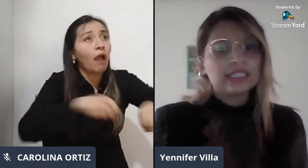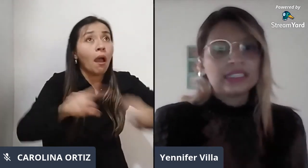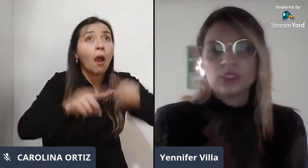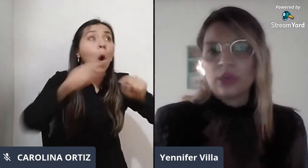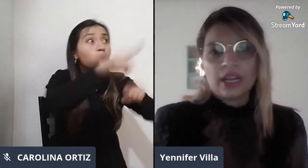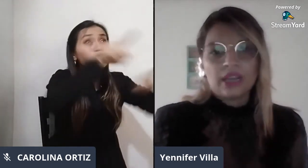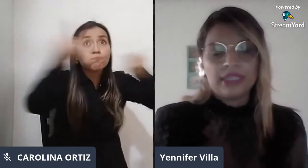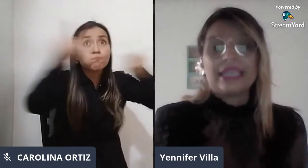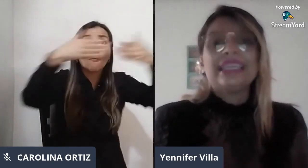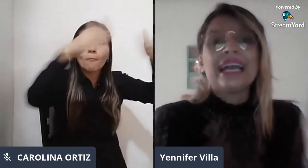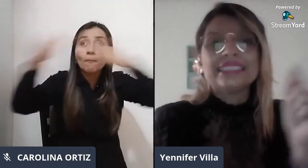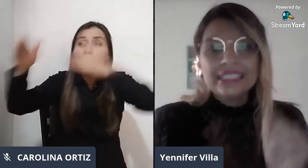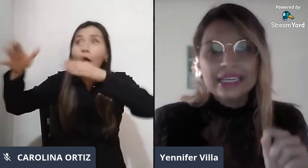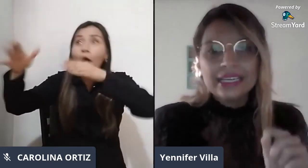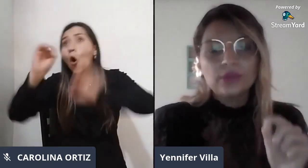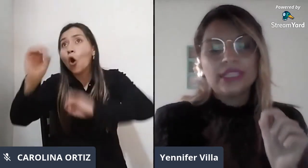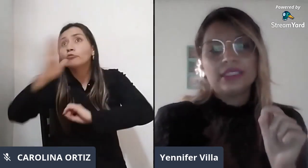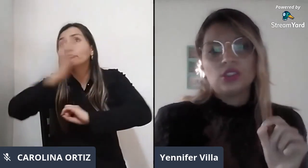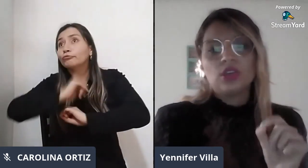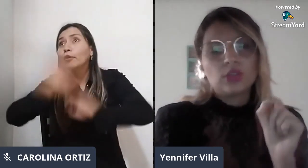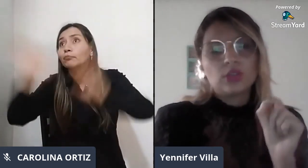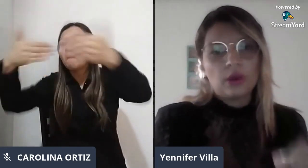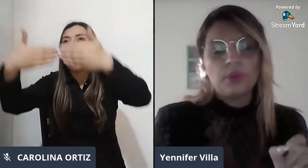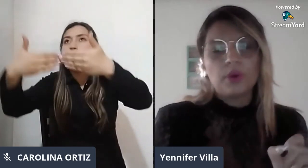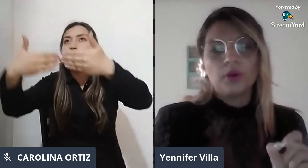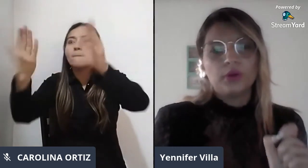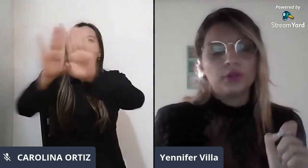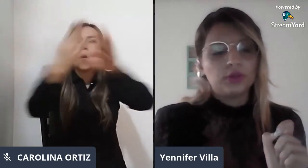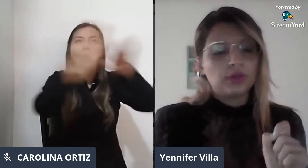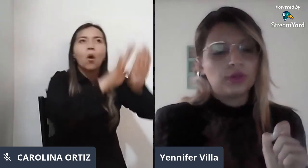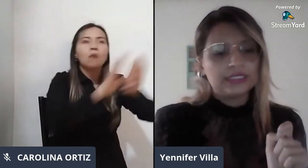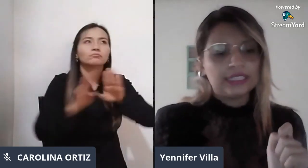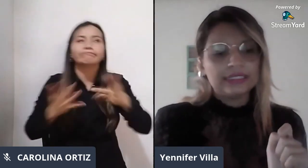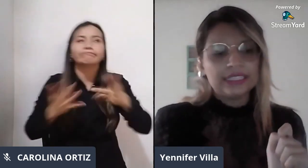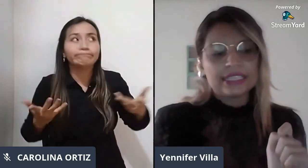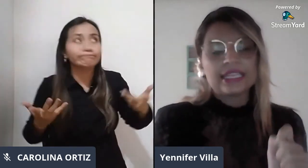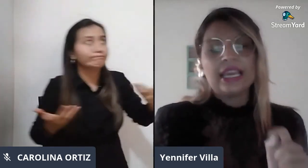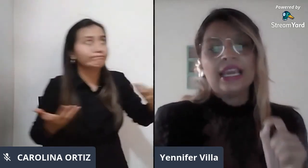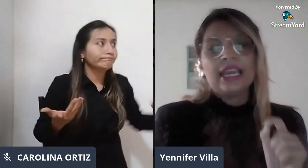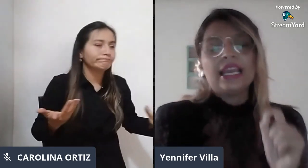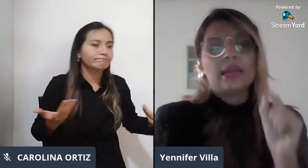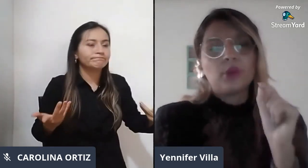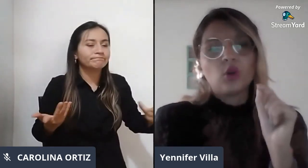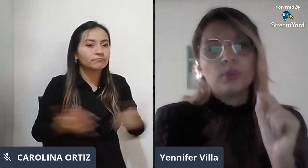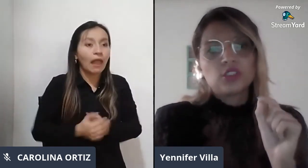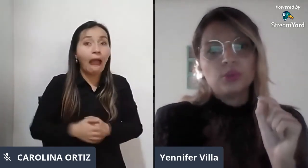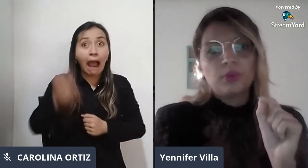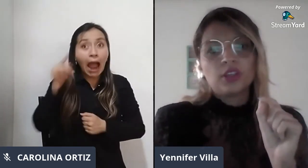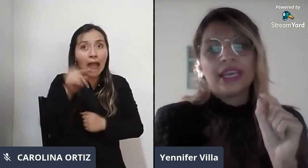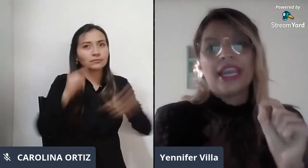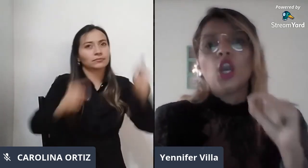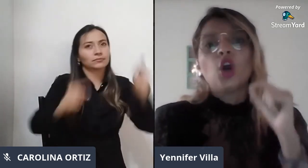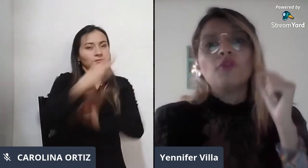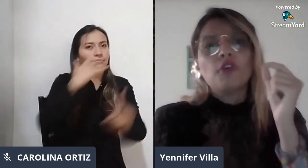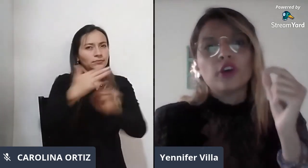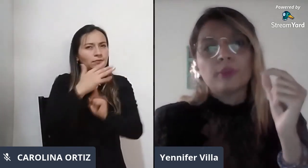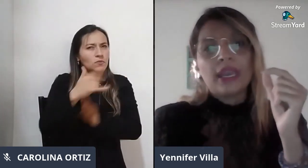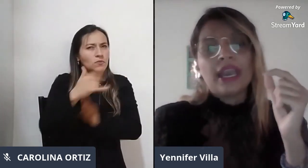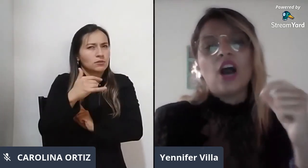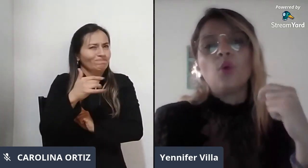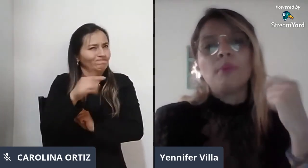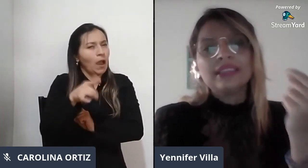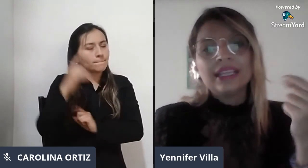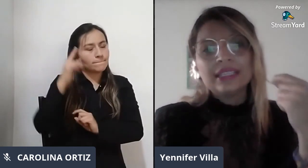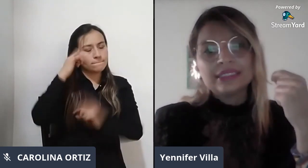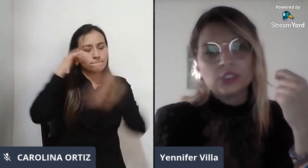simplemente no están activos laboralmente. Y allí hay una intención que yo le hablaba un poco con las chicas y es la preocupación porque